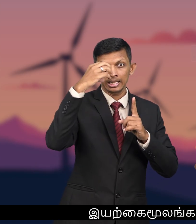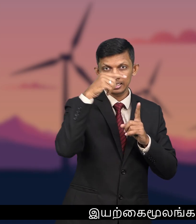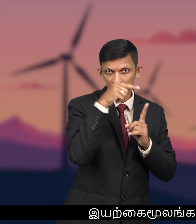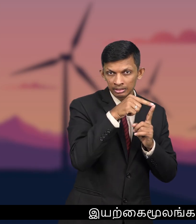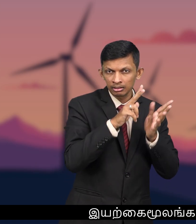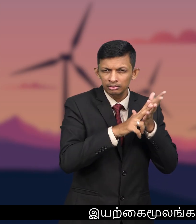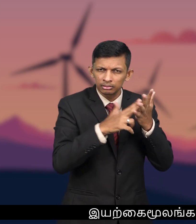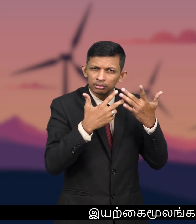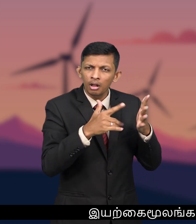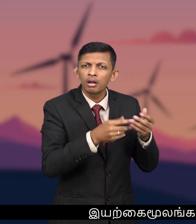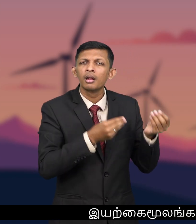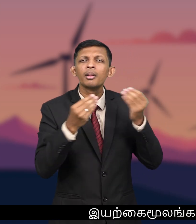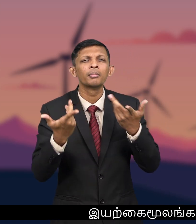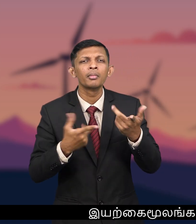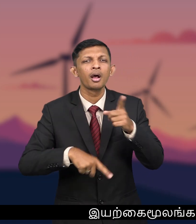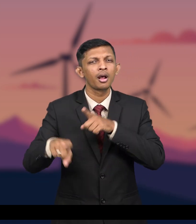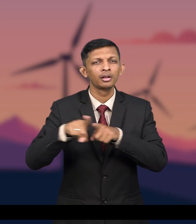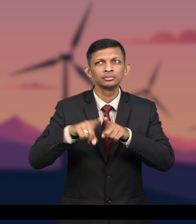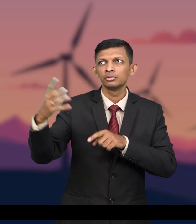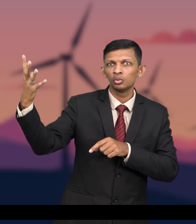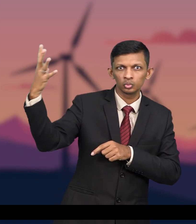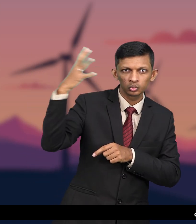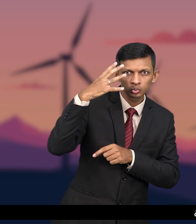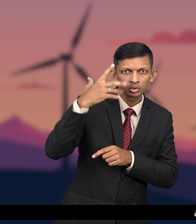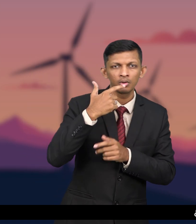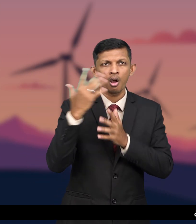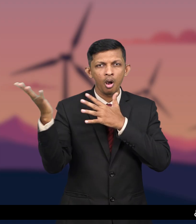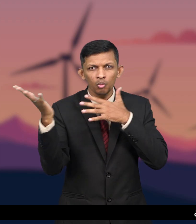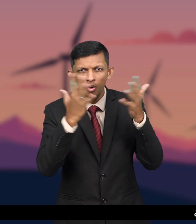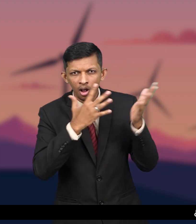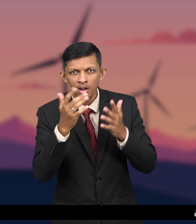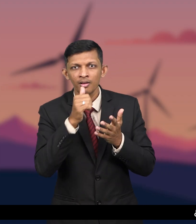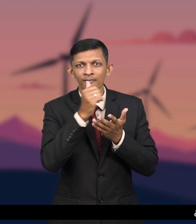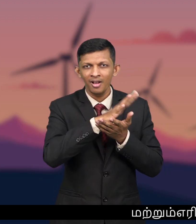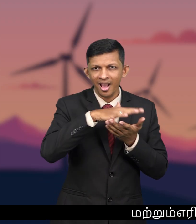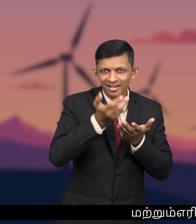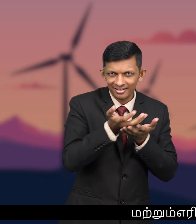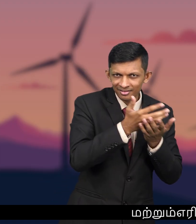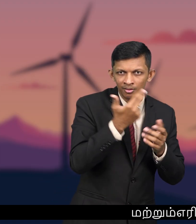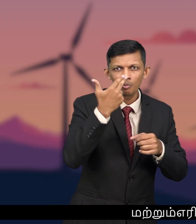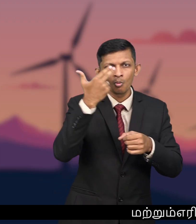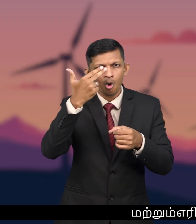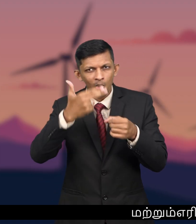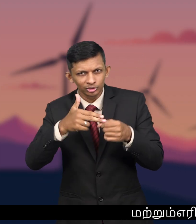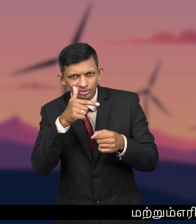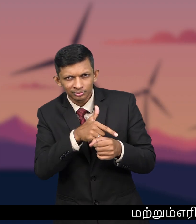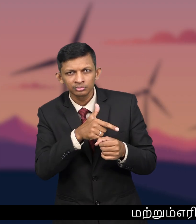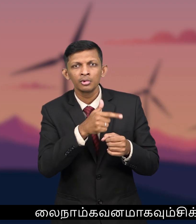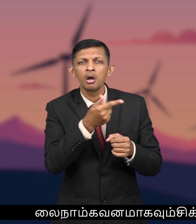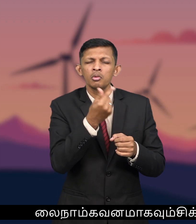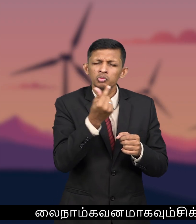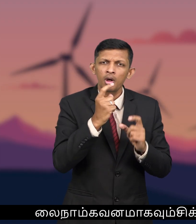இயற்கை மூலங்களில் இருந்து கிடைக்கும் ஆற்றலை சூரியன், காற்று, நீர் மற்றும் எரிபொருள்கள்